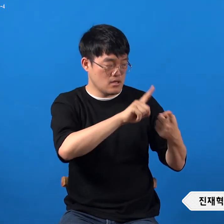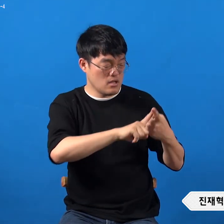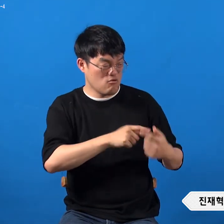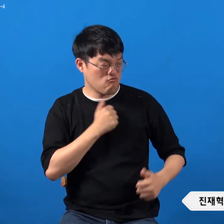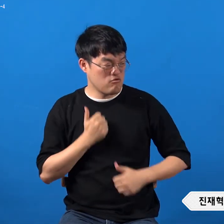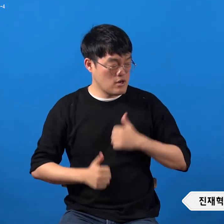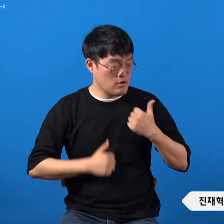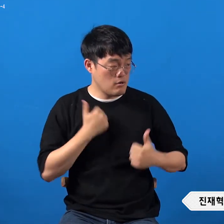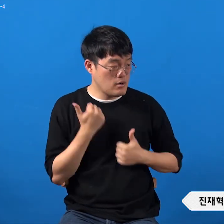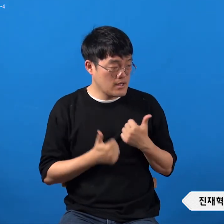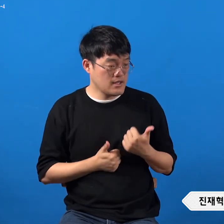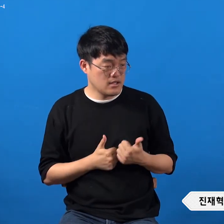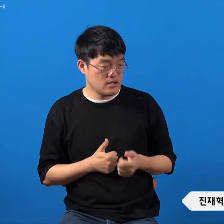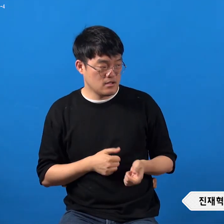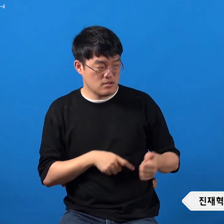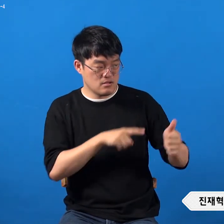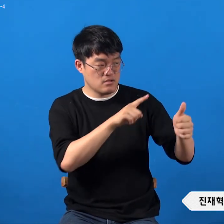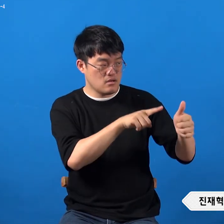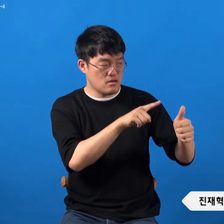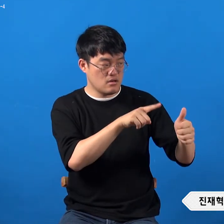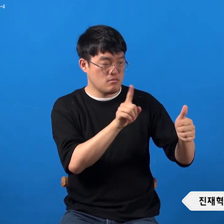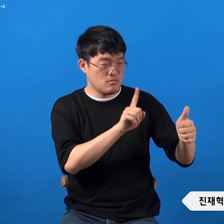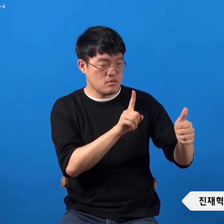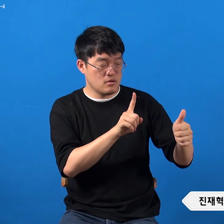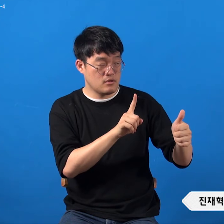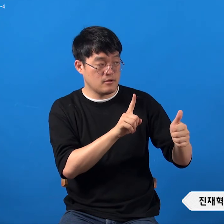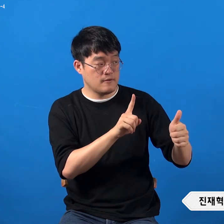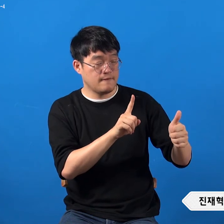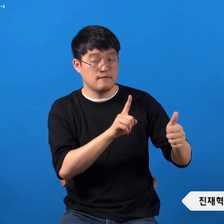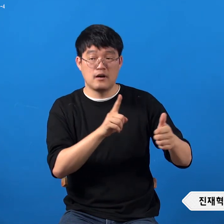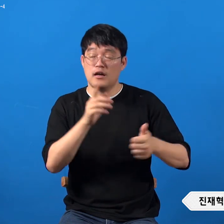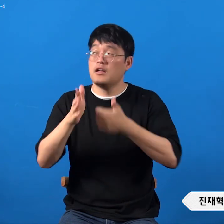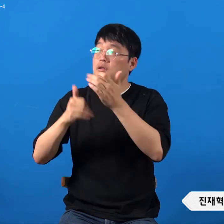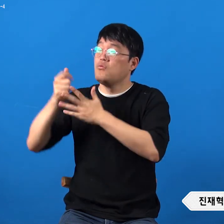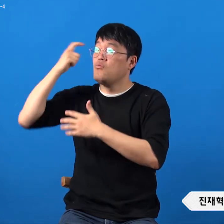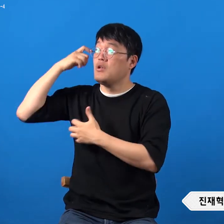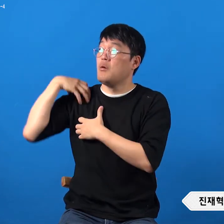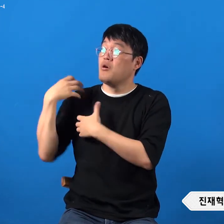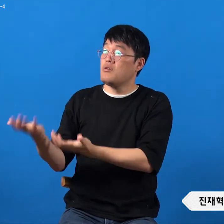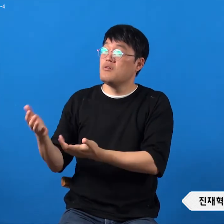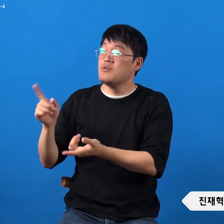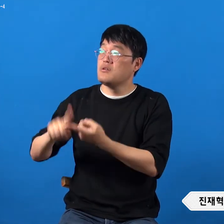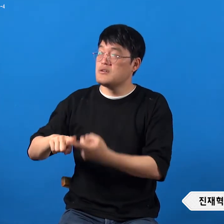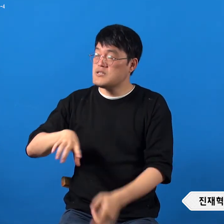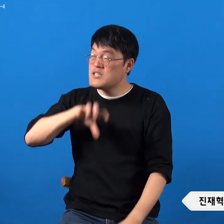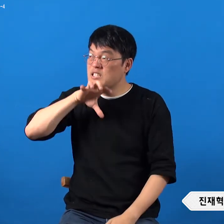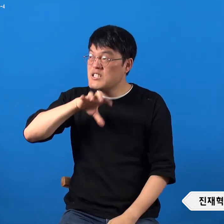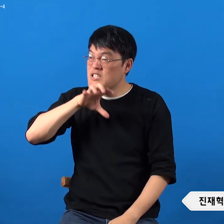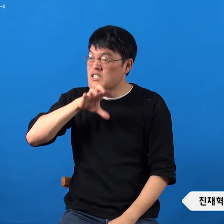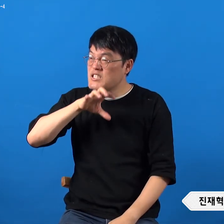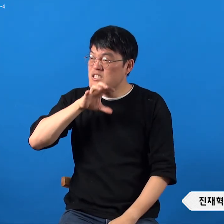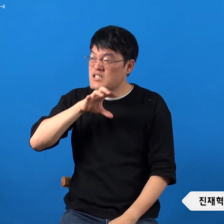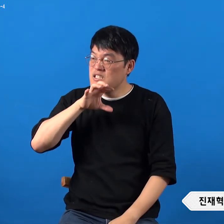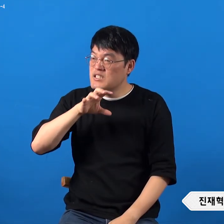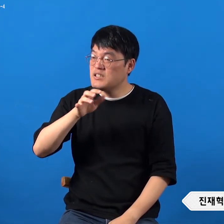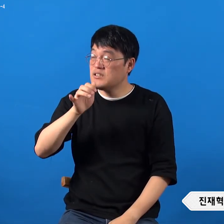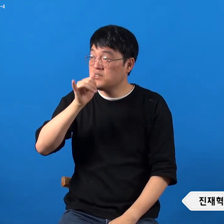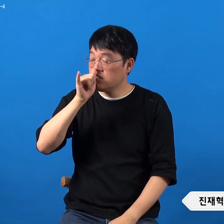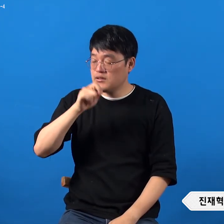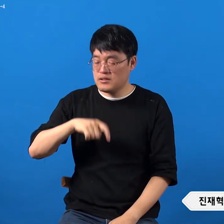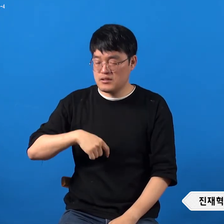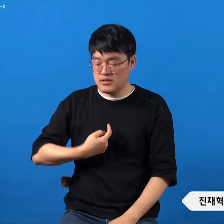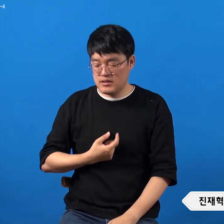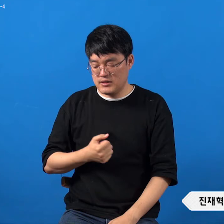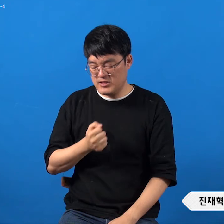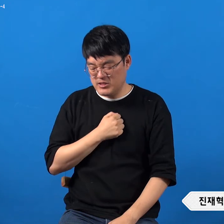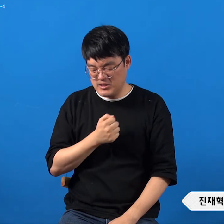분노, 그 일을 그대로 허락하셨던 하나님에 대한 원망과 불평, 자기 신세의